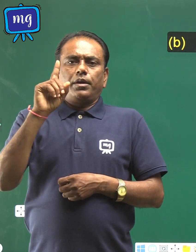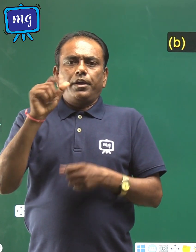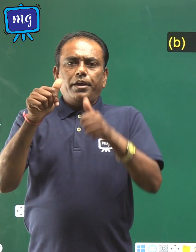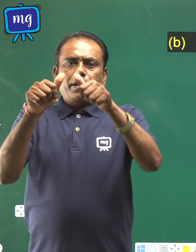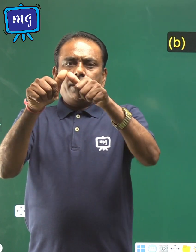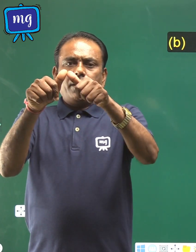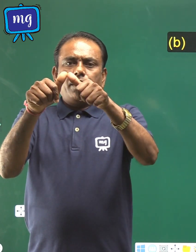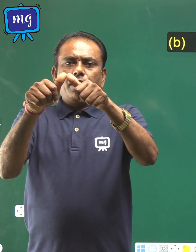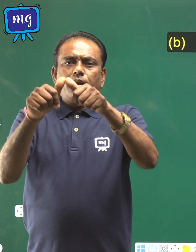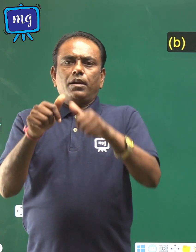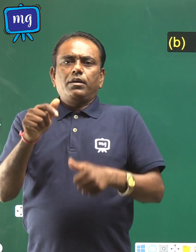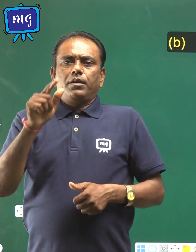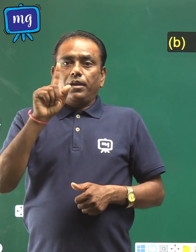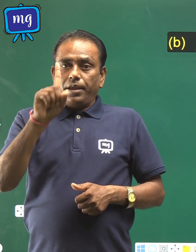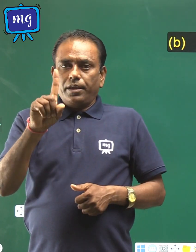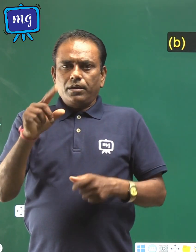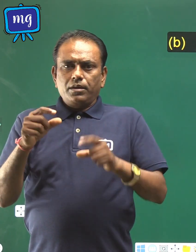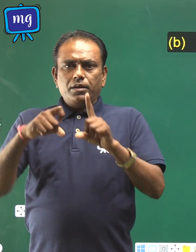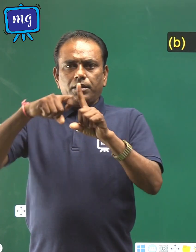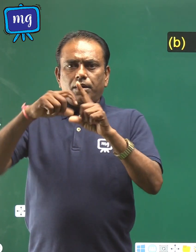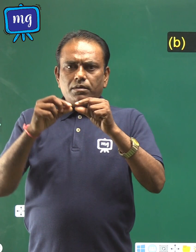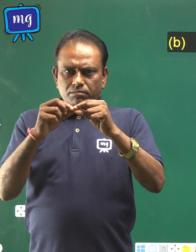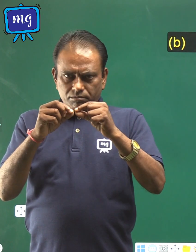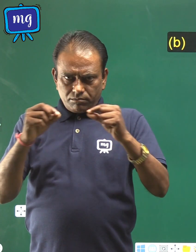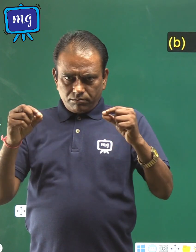ए एक किरण खींची।